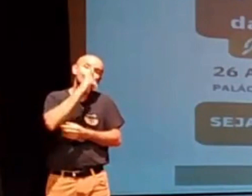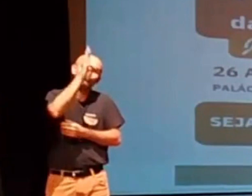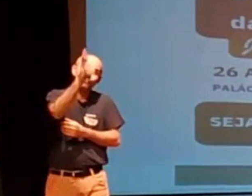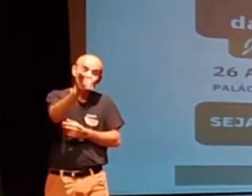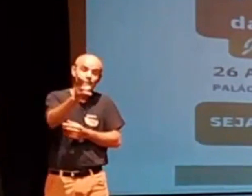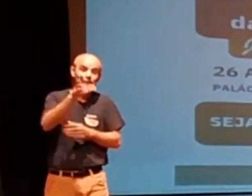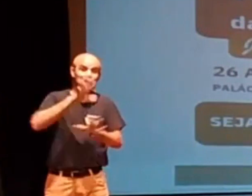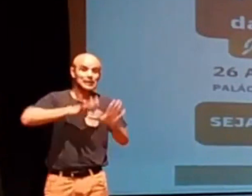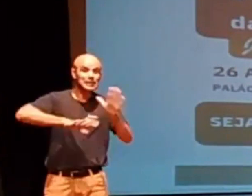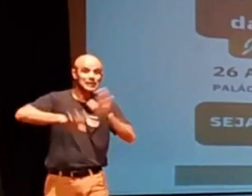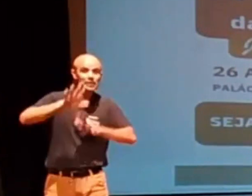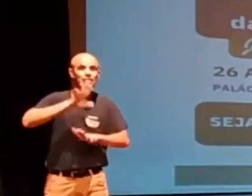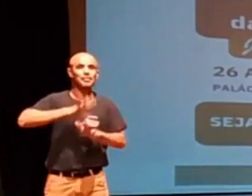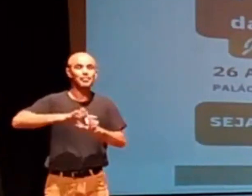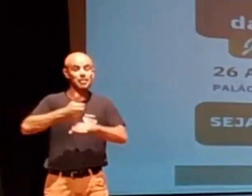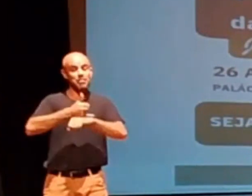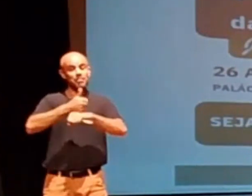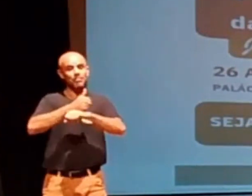cuidados.